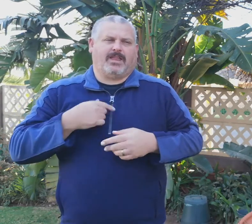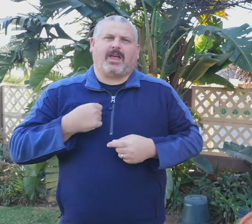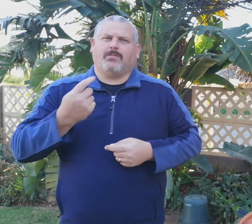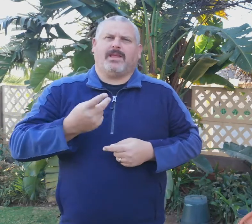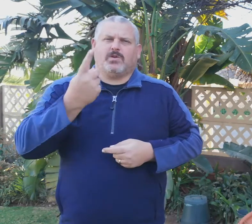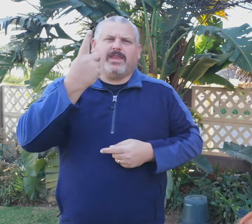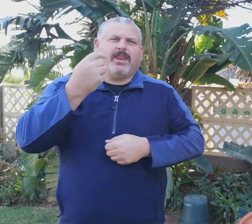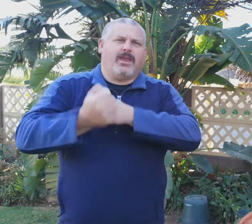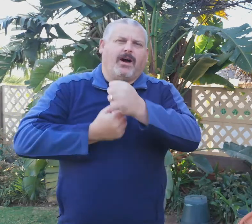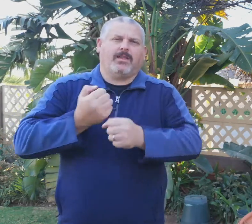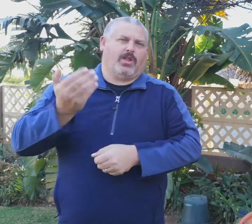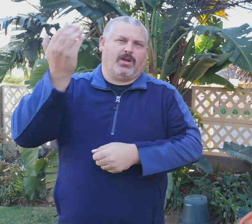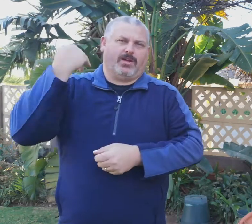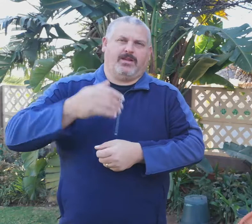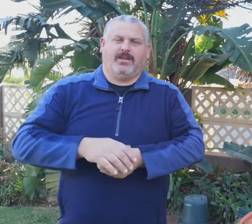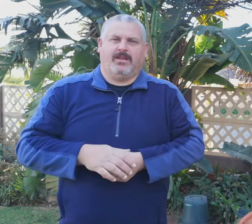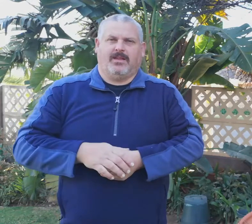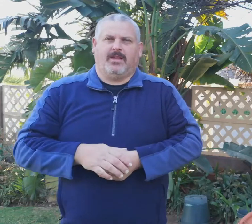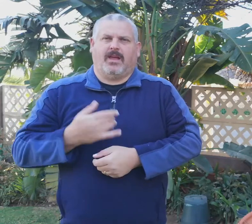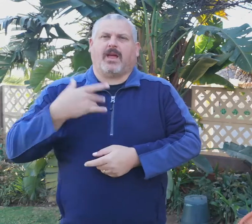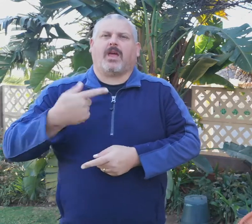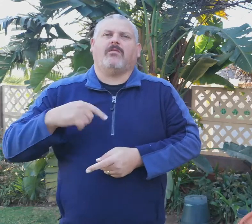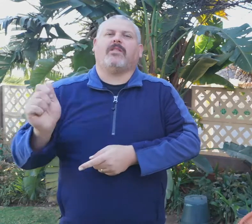het ek omtrent so 1 jaar te ek gaan vir